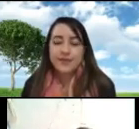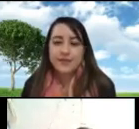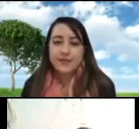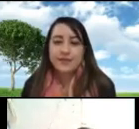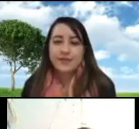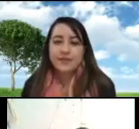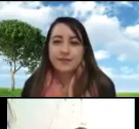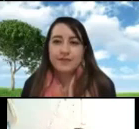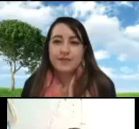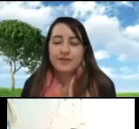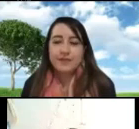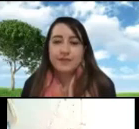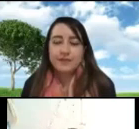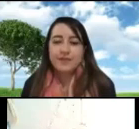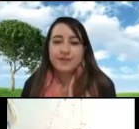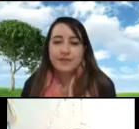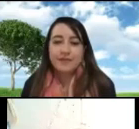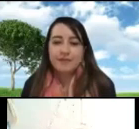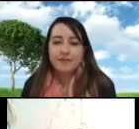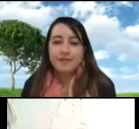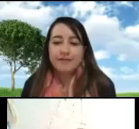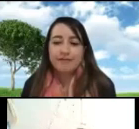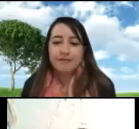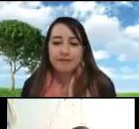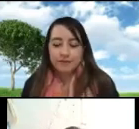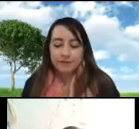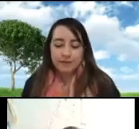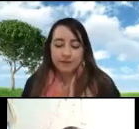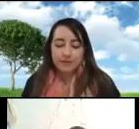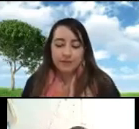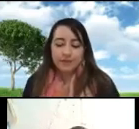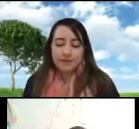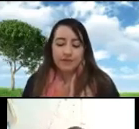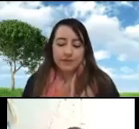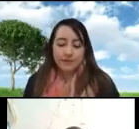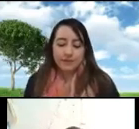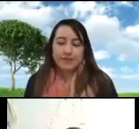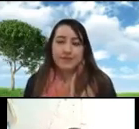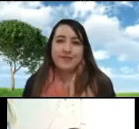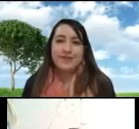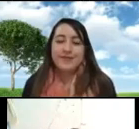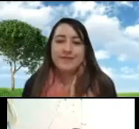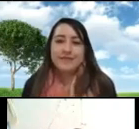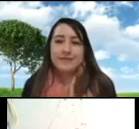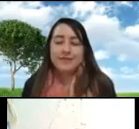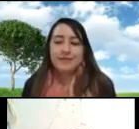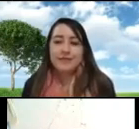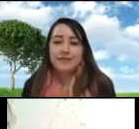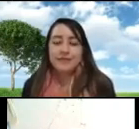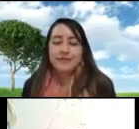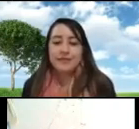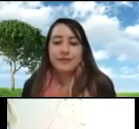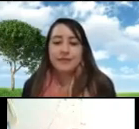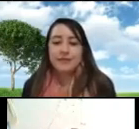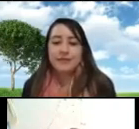del clima, el relieve y el suelo. Así que con esto hemos terminado la misión. Muchas gracias. Espero que se lleven